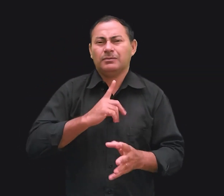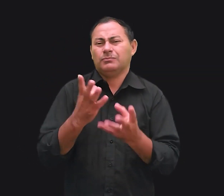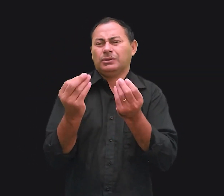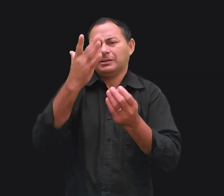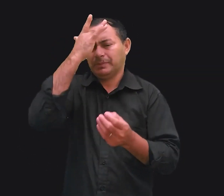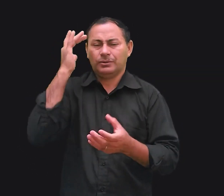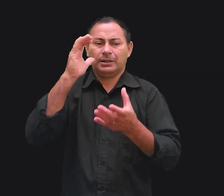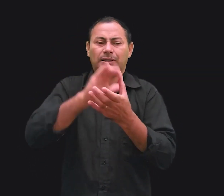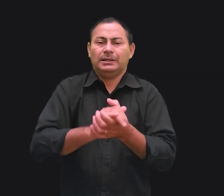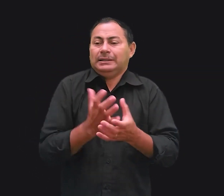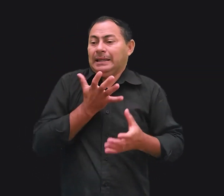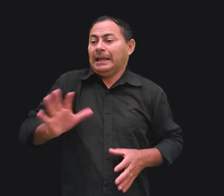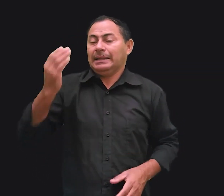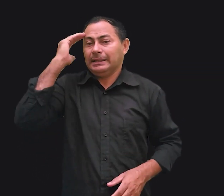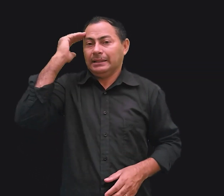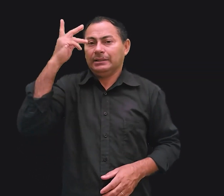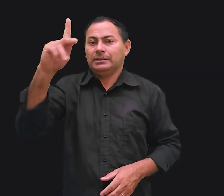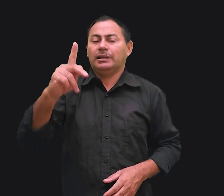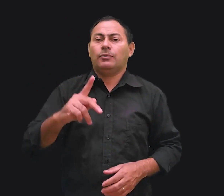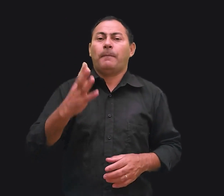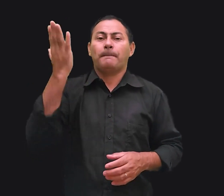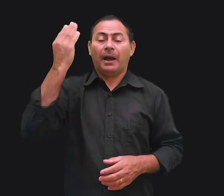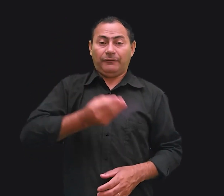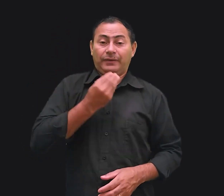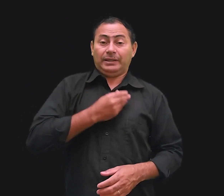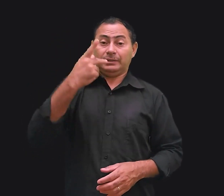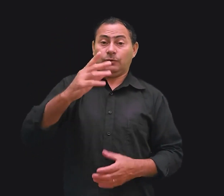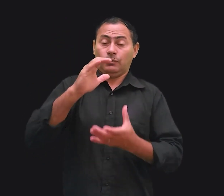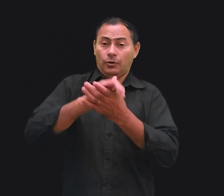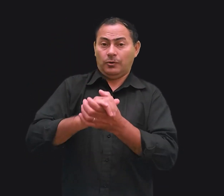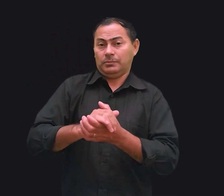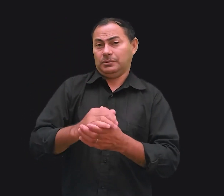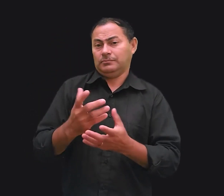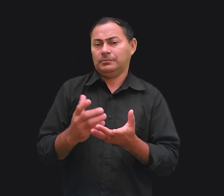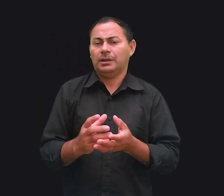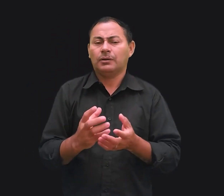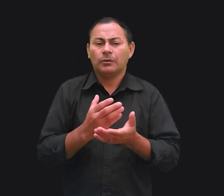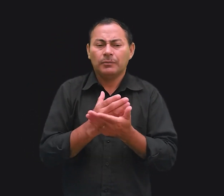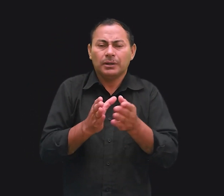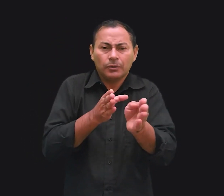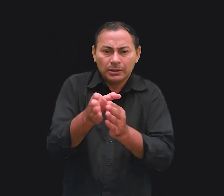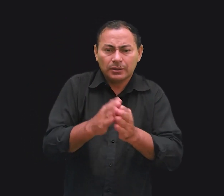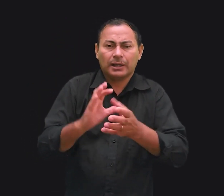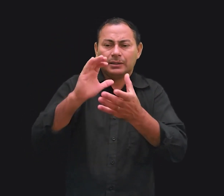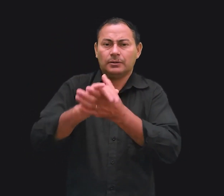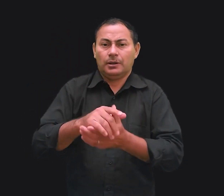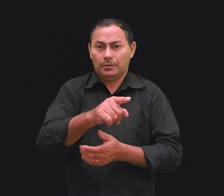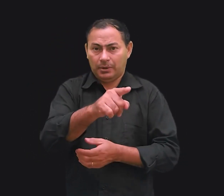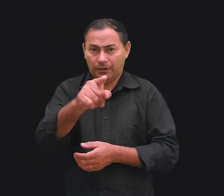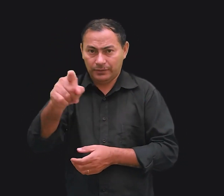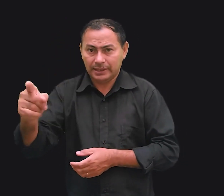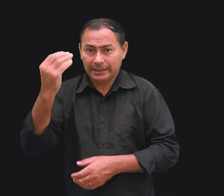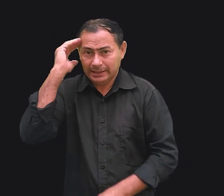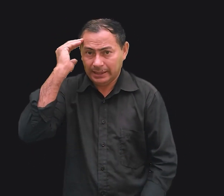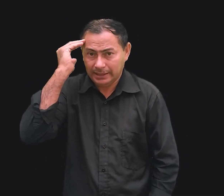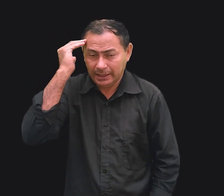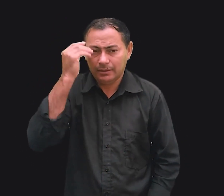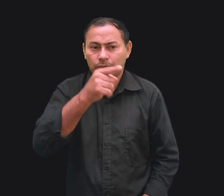Honestamente, tem muita gente casada que nem quer entender seu cônjuge. Quando aconselho um casal, começo sempre assim. Para vocês se